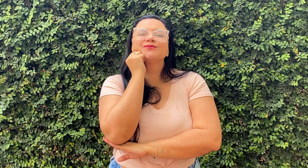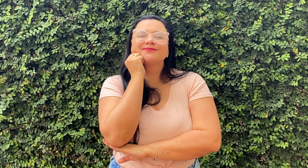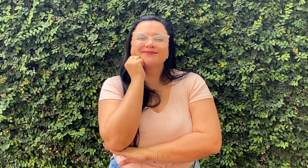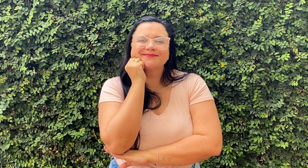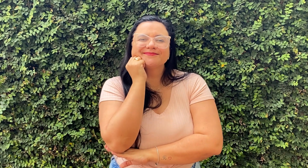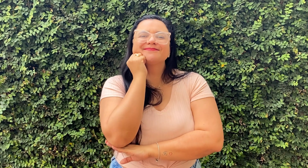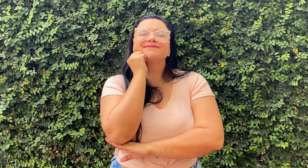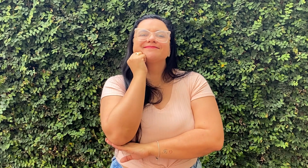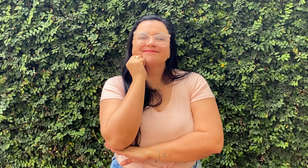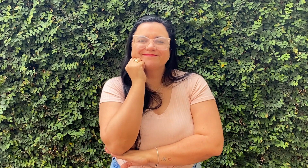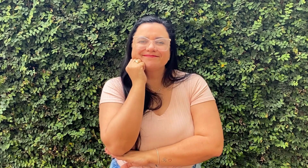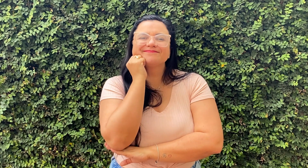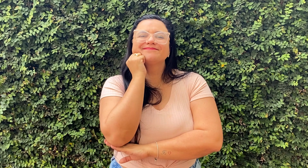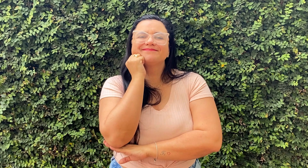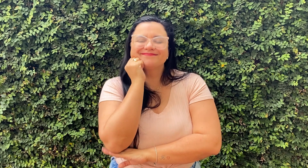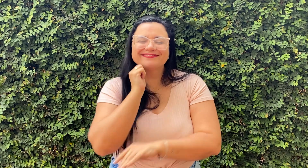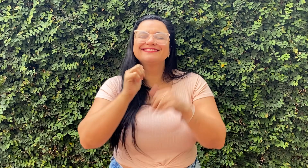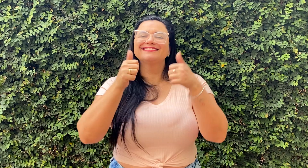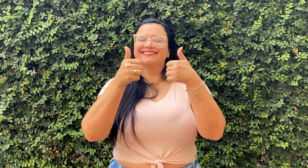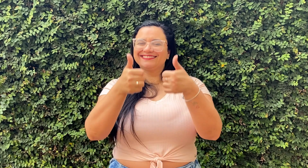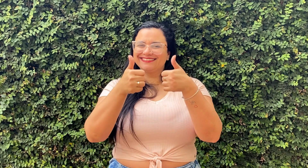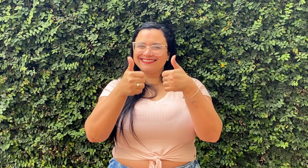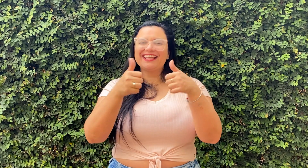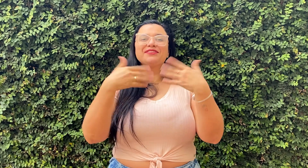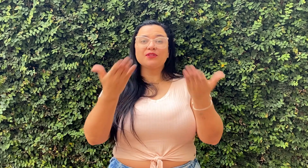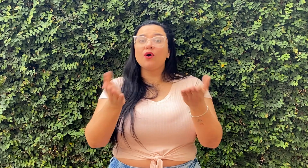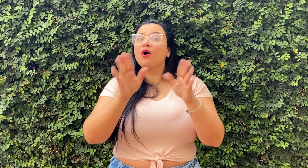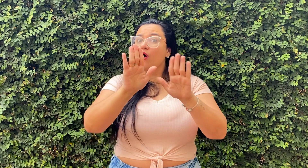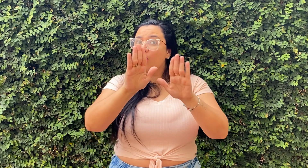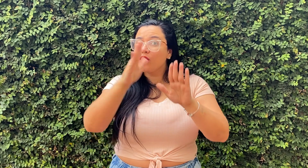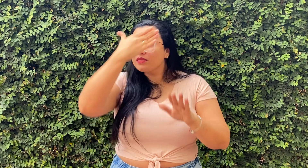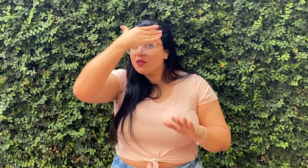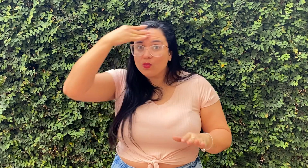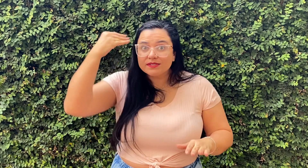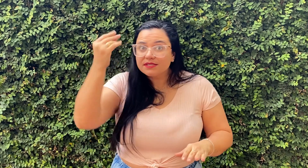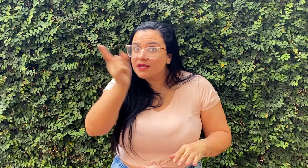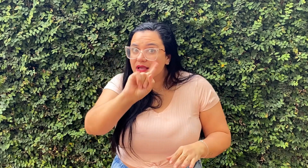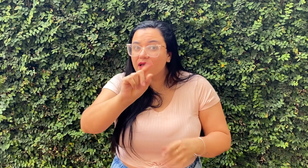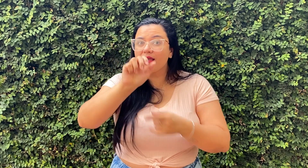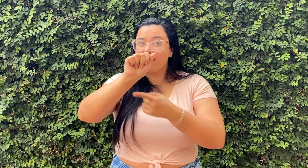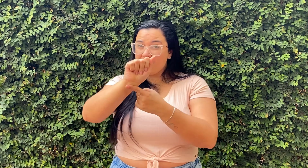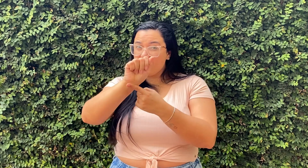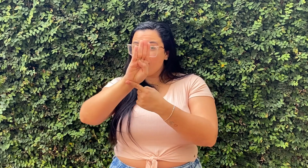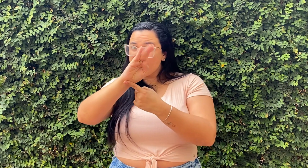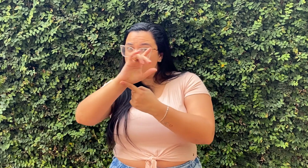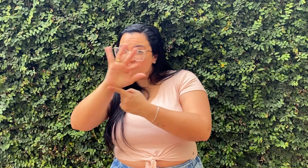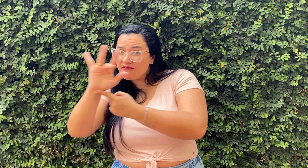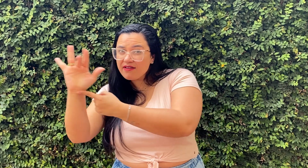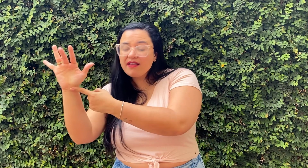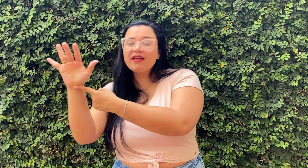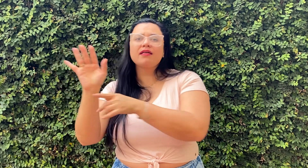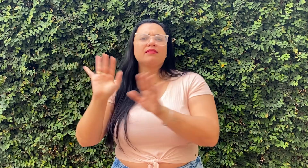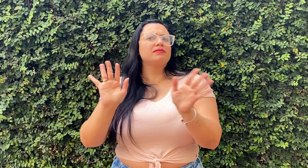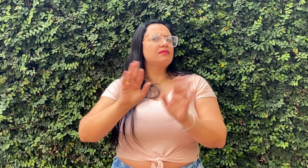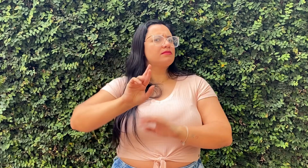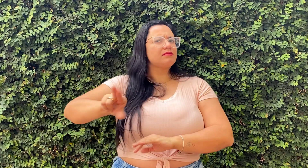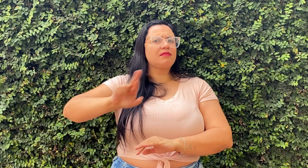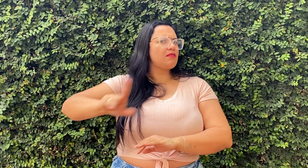Muito bem. Ótimo. Ó, não esquece que o alfabeto, ele não